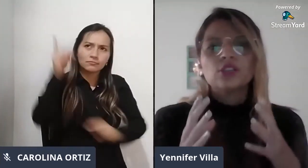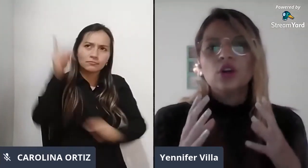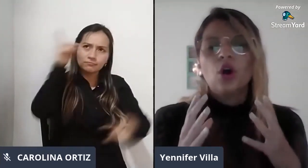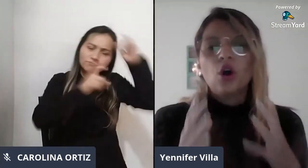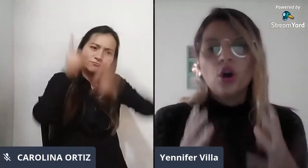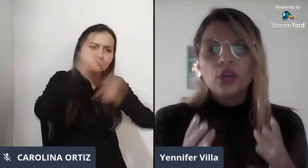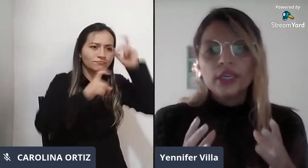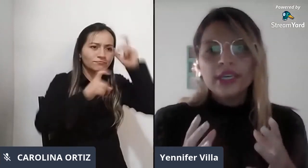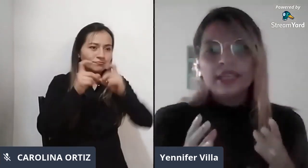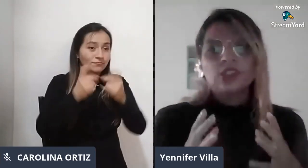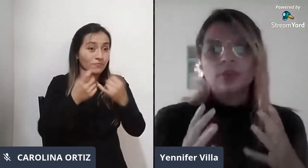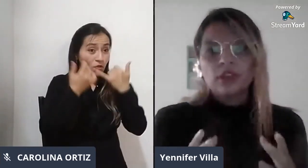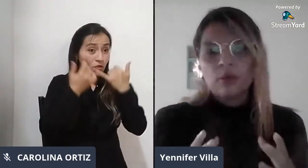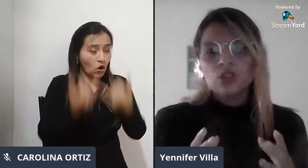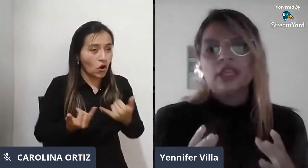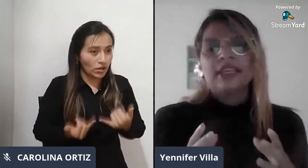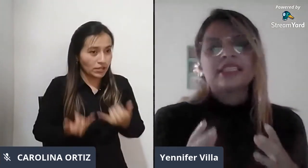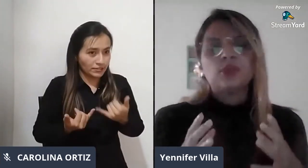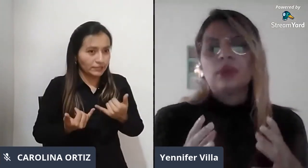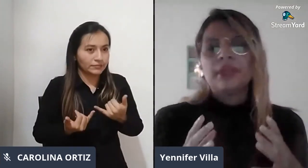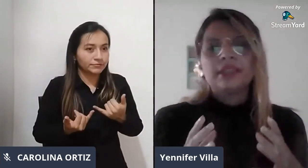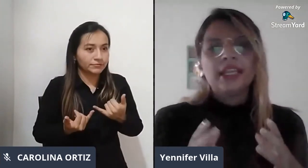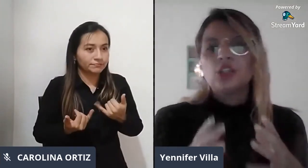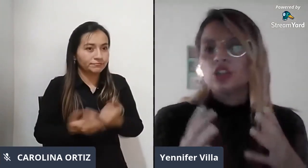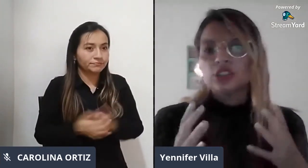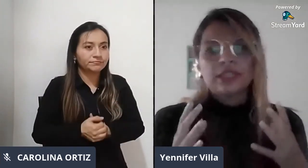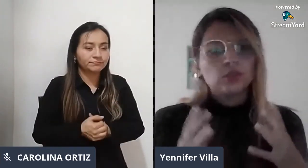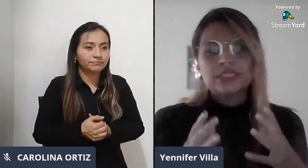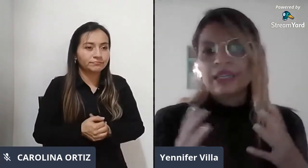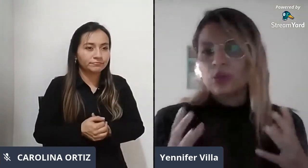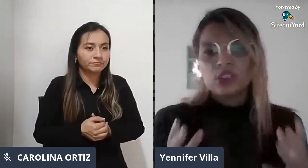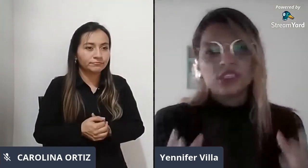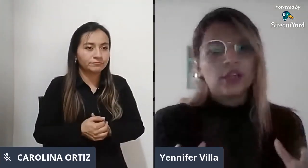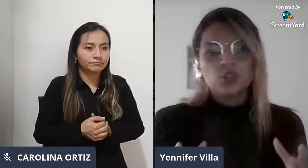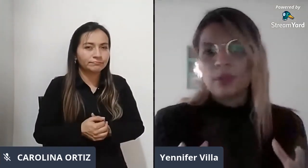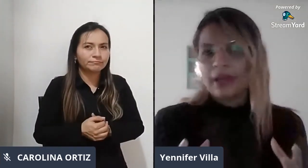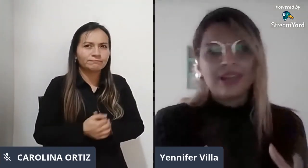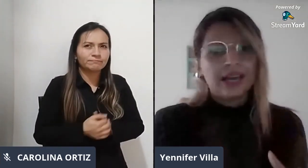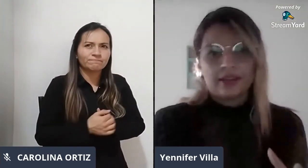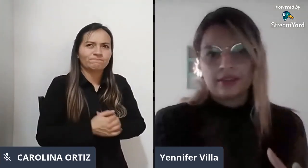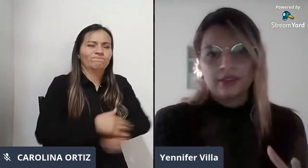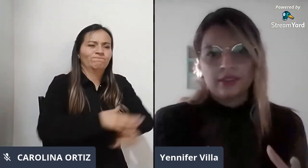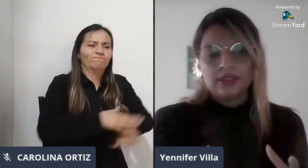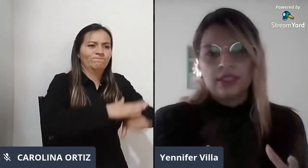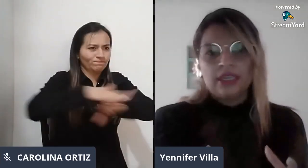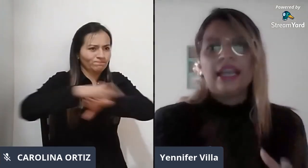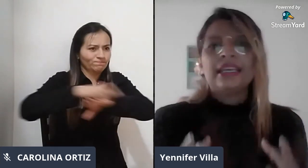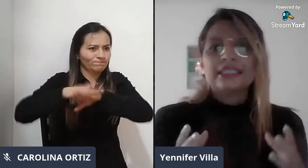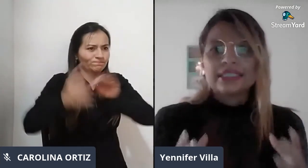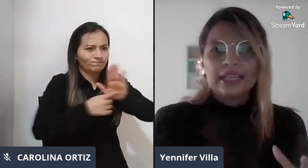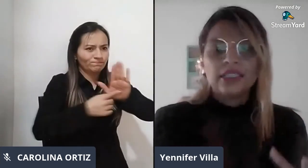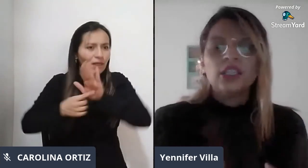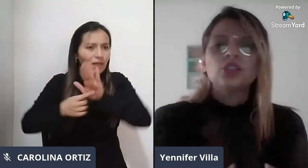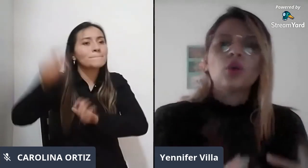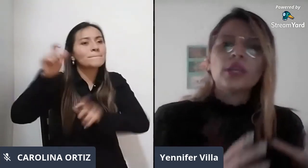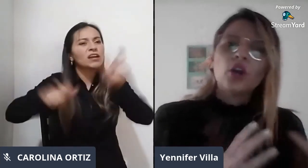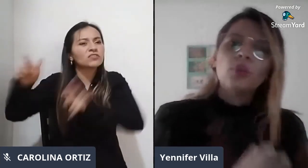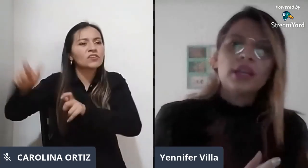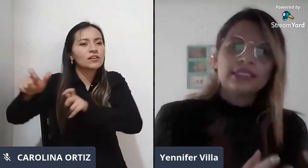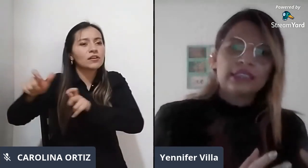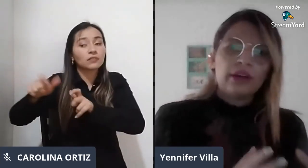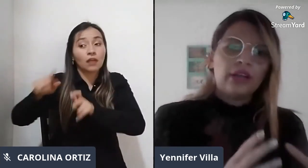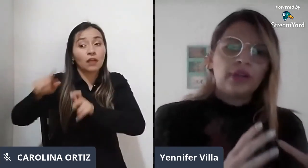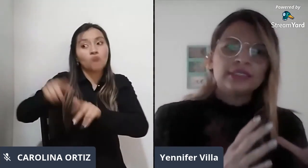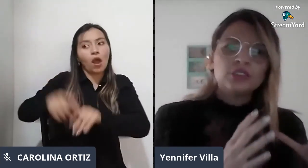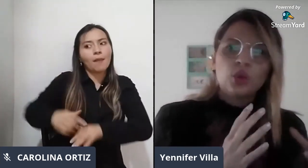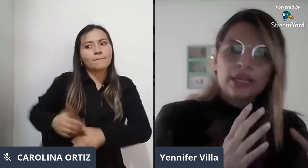eso hoy están tomando la voz quienes habitualmente no están autorizados para hablar. Y ahí están todo el combo